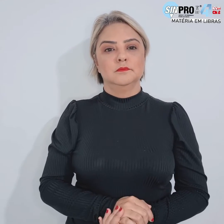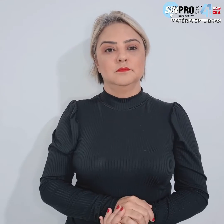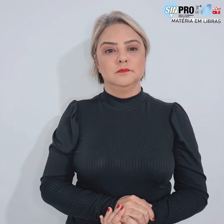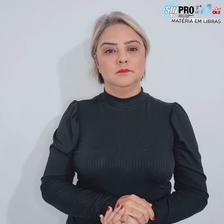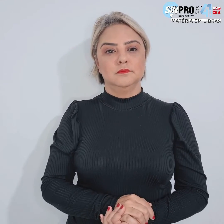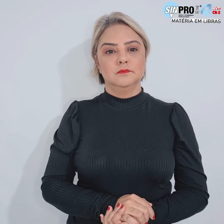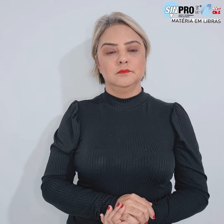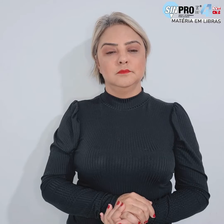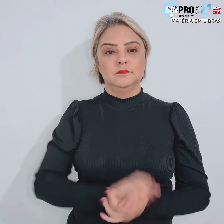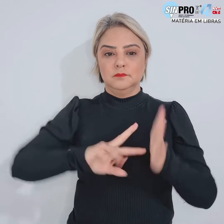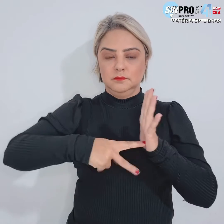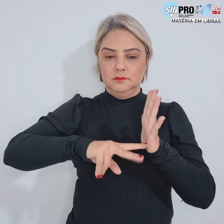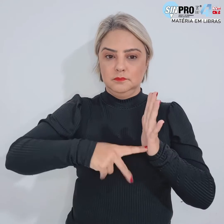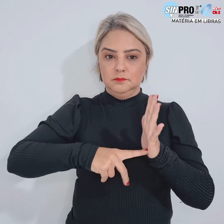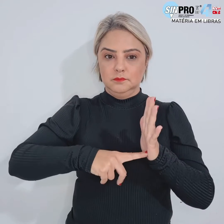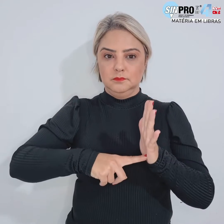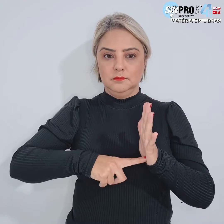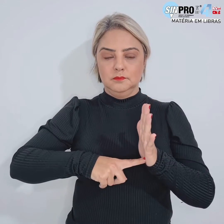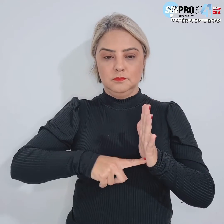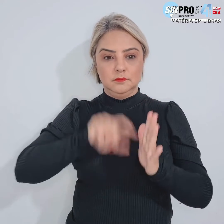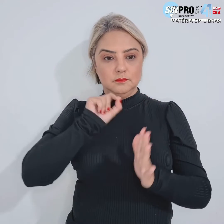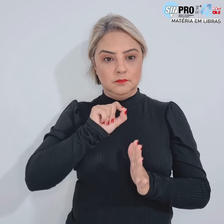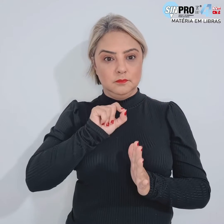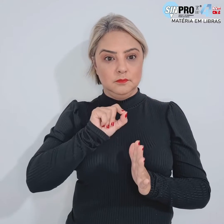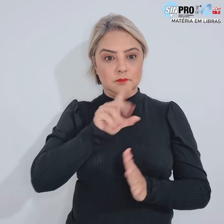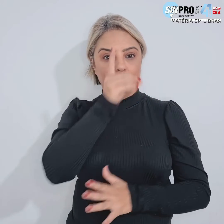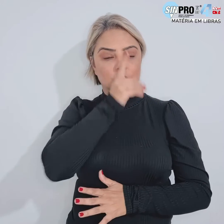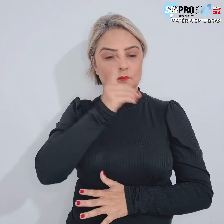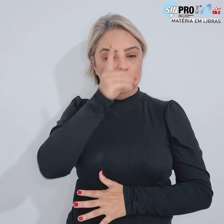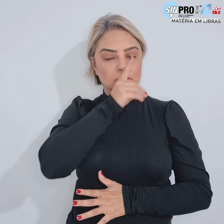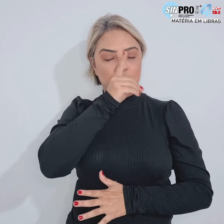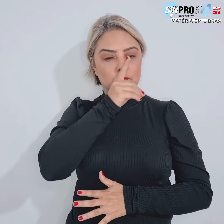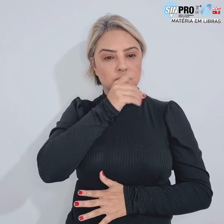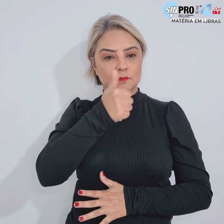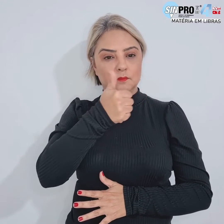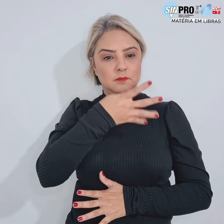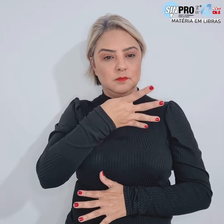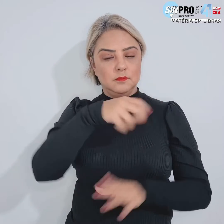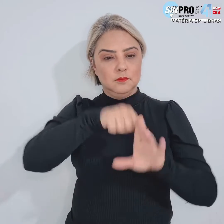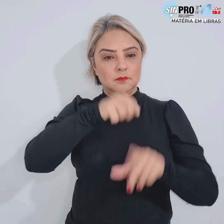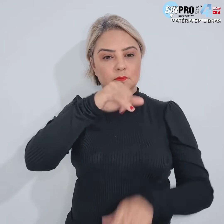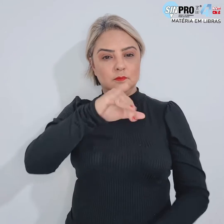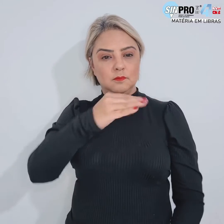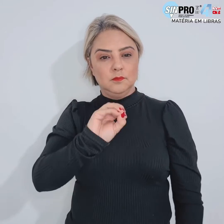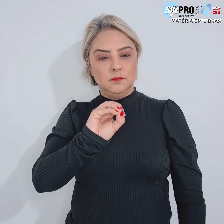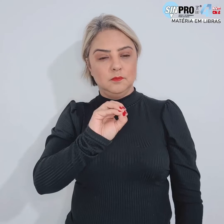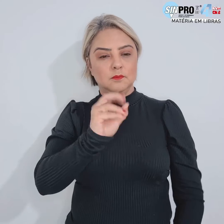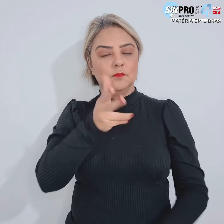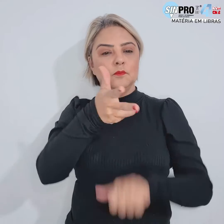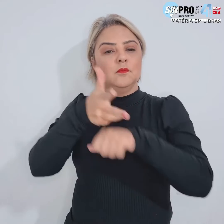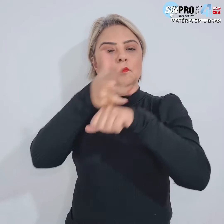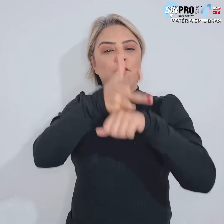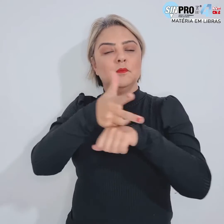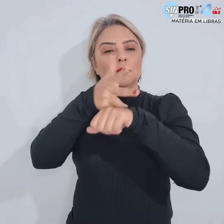O sindicato lança, neste domingo, 14 de março, um vídeo em homenagem às mais